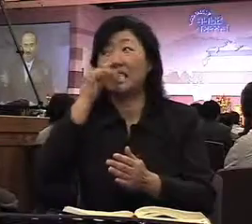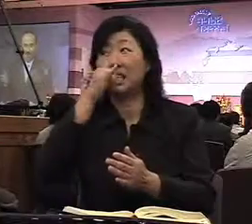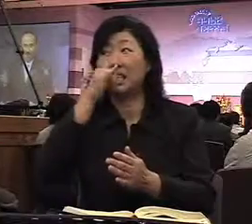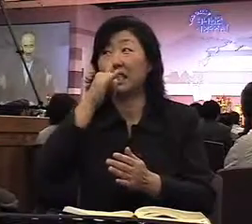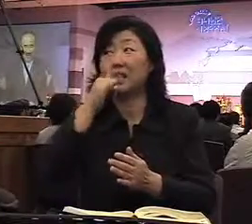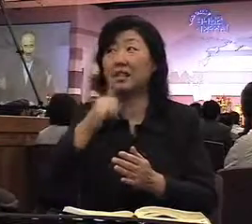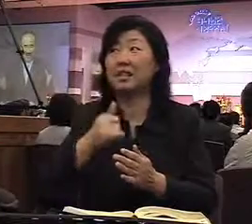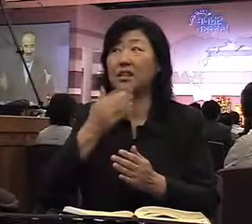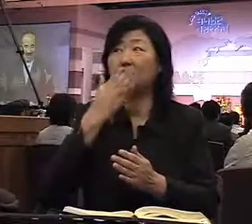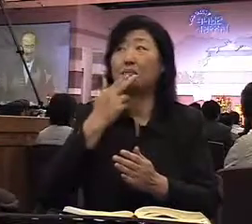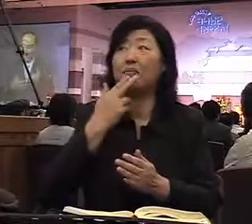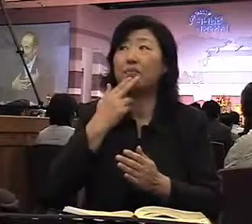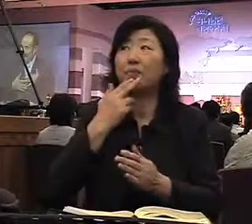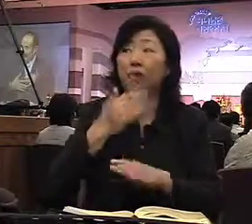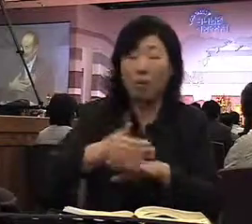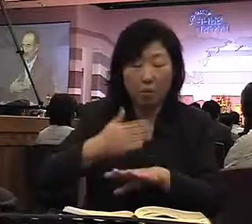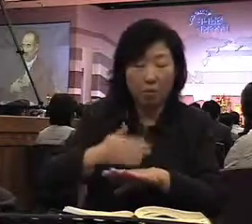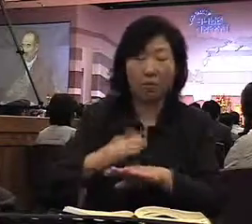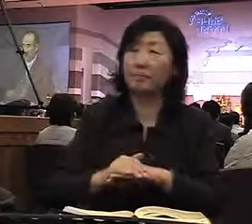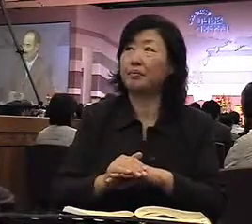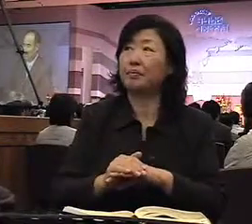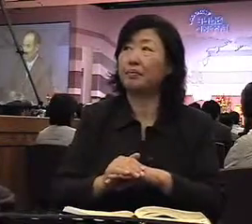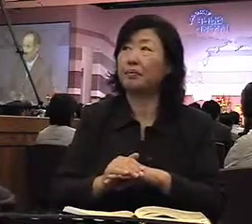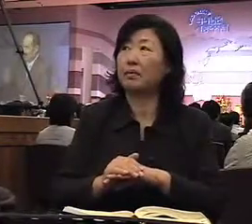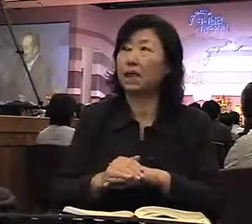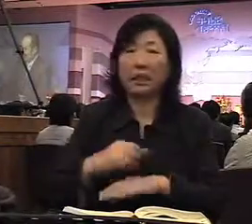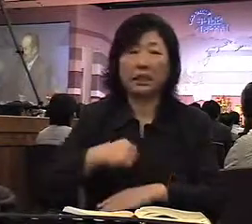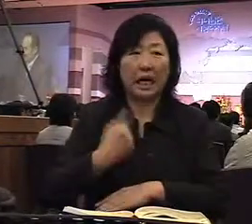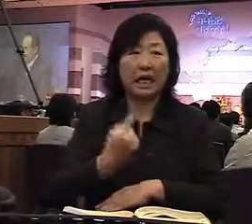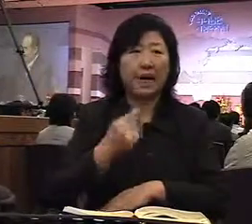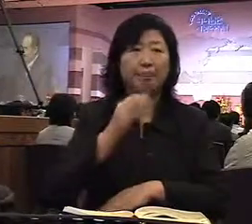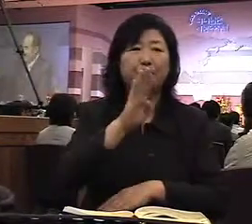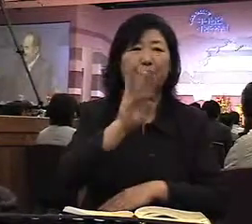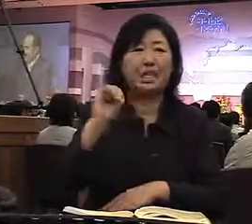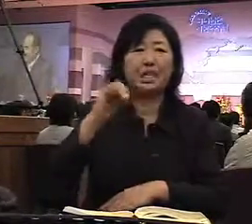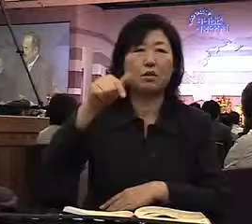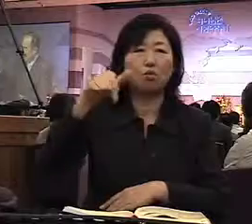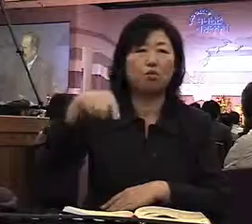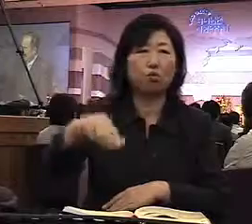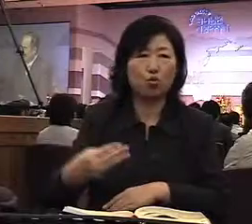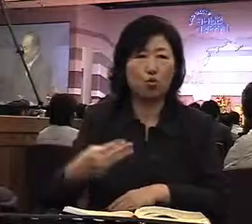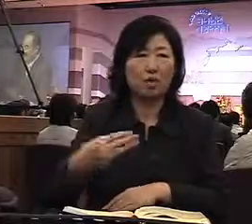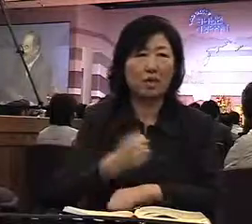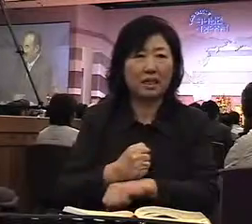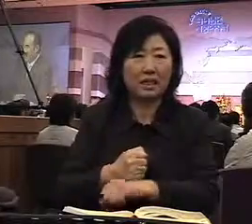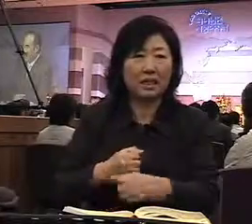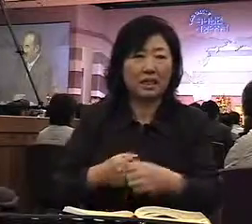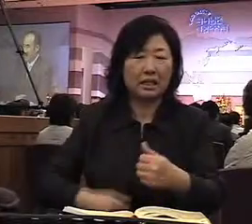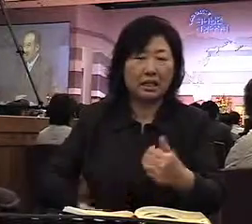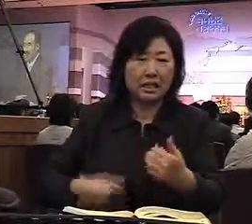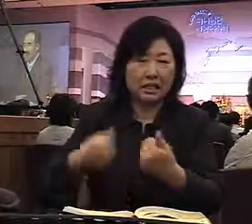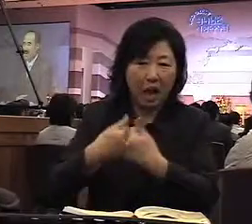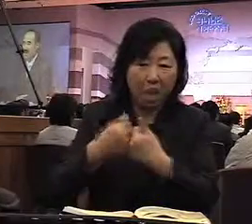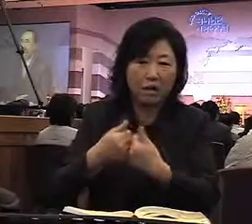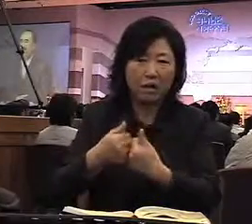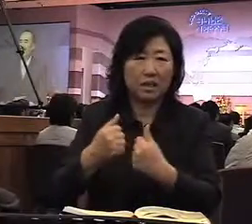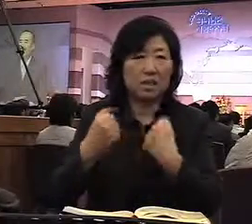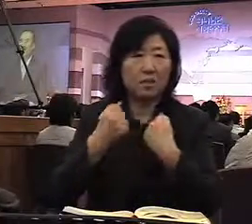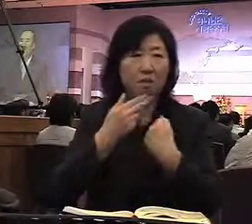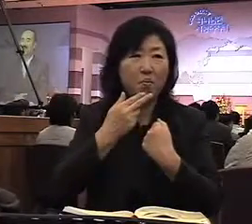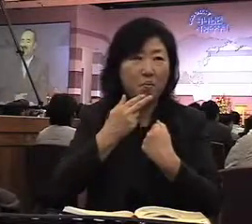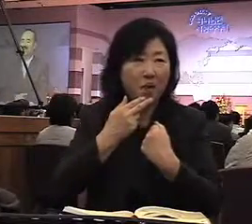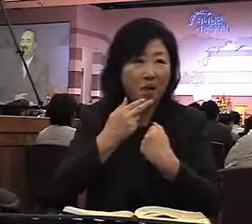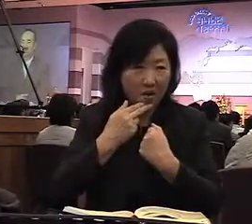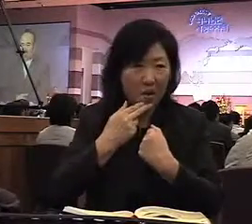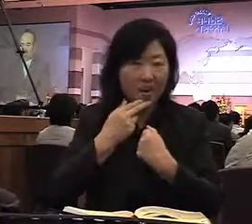그리고 고맙다는 인사까지 하면 제가 비굴하게 느껴지다. 네가 믿음이 있어서 그랬느냐, 싸울 힘이 없어서 그랬느냐. 근데 엄마는